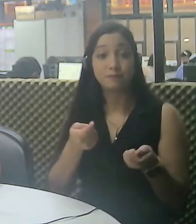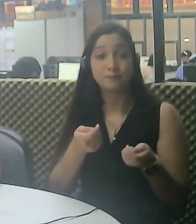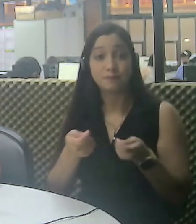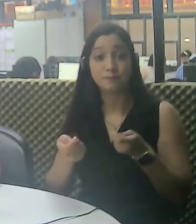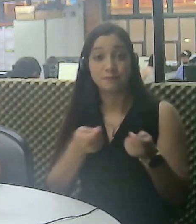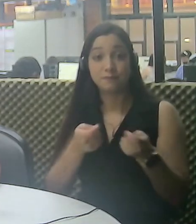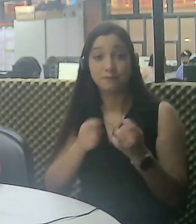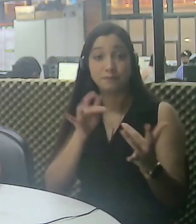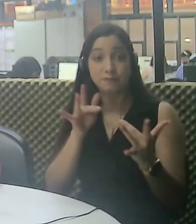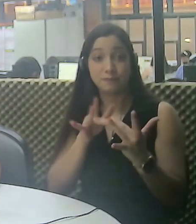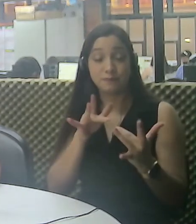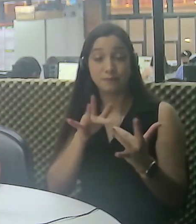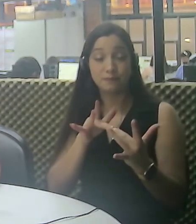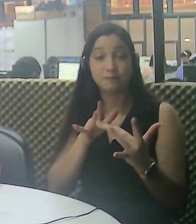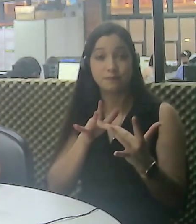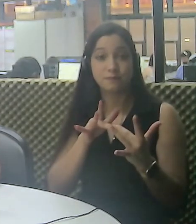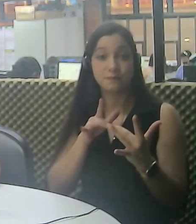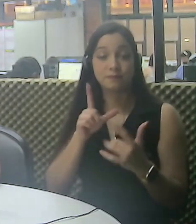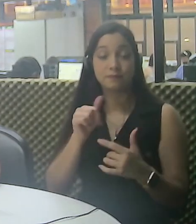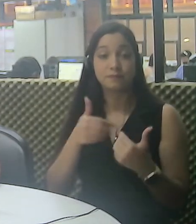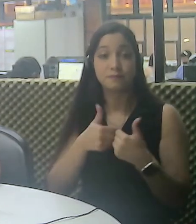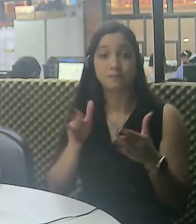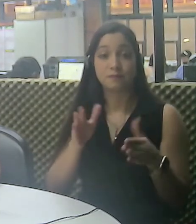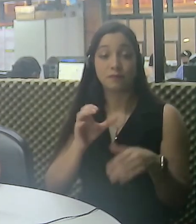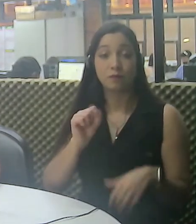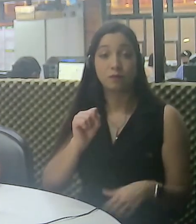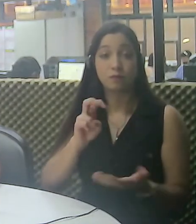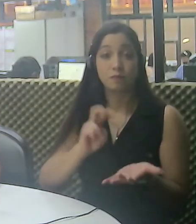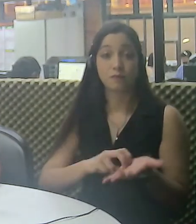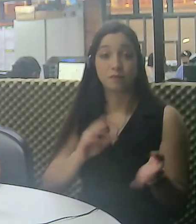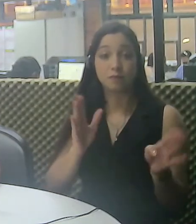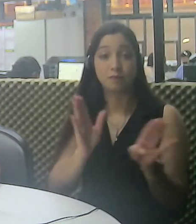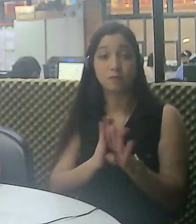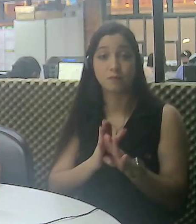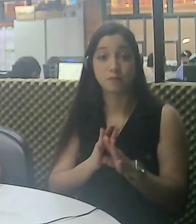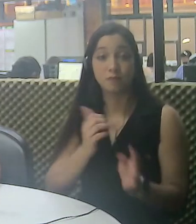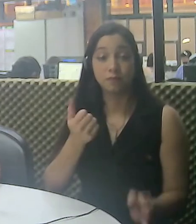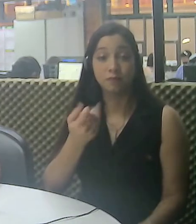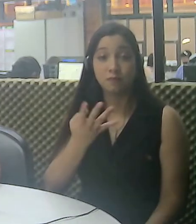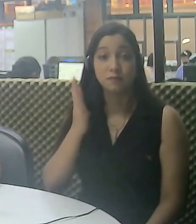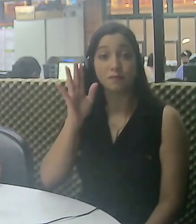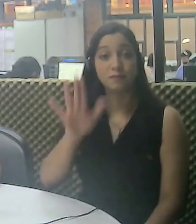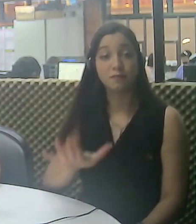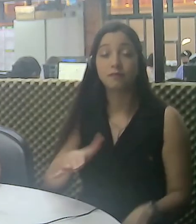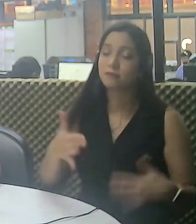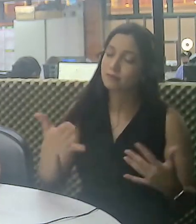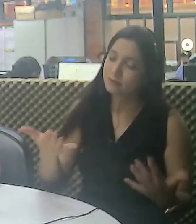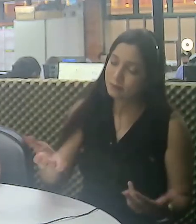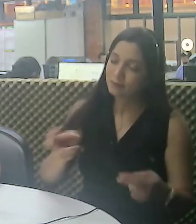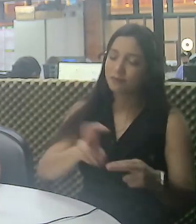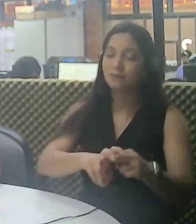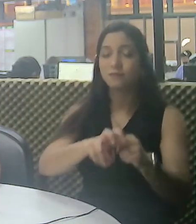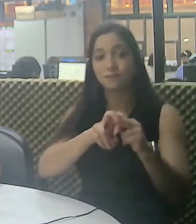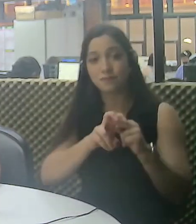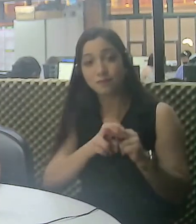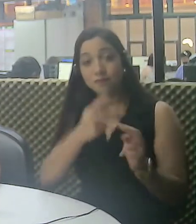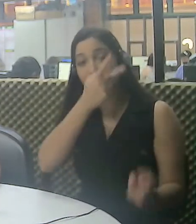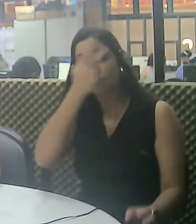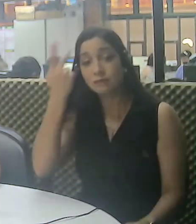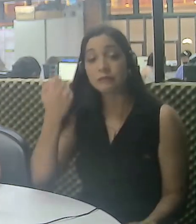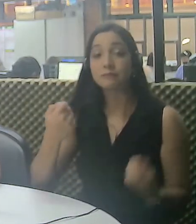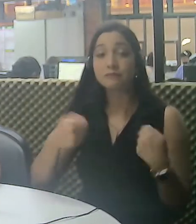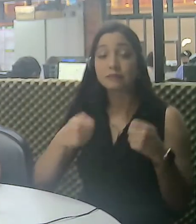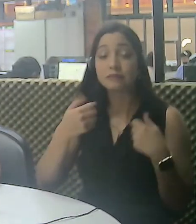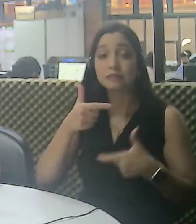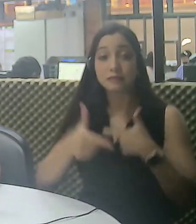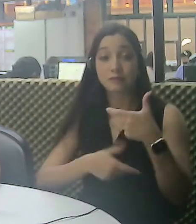administração direta e indireta irão funcionar das 8 da manhã às 14h. Portanto, quem precisar de algum serviço aqui no